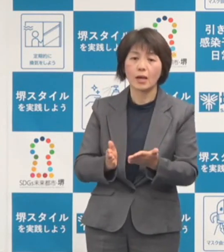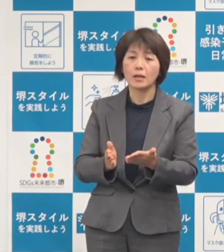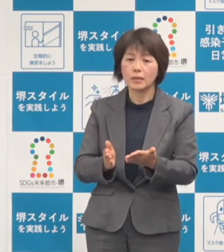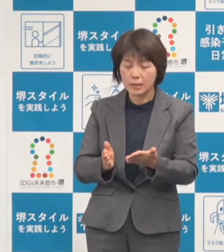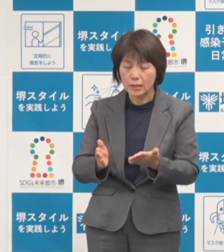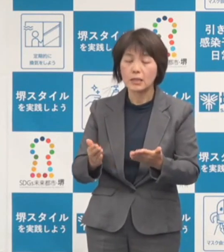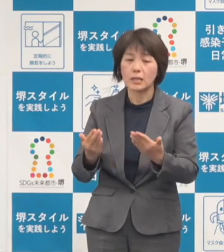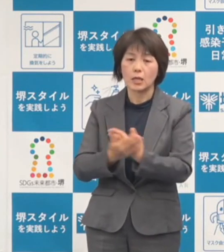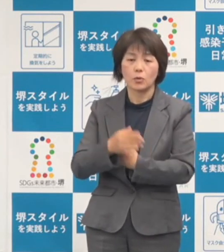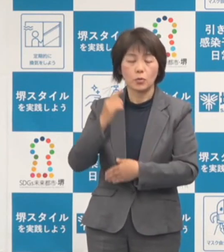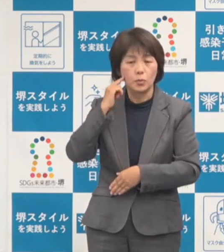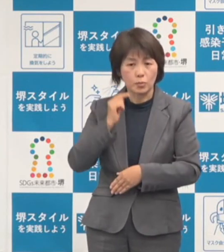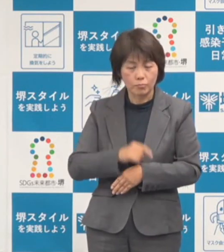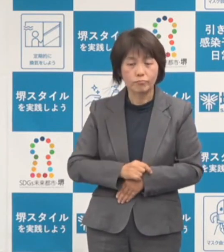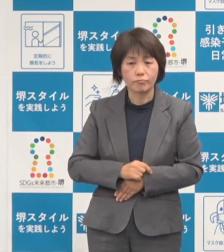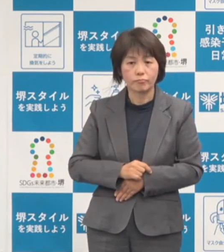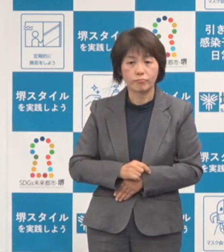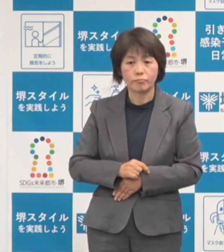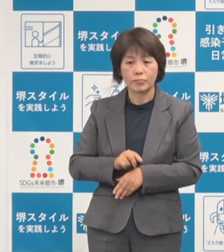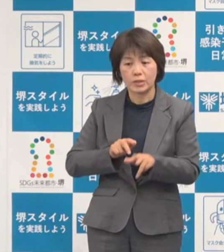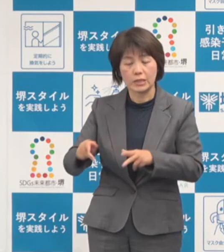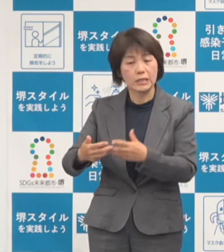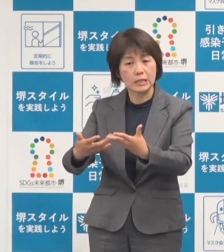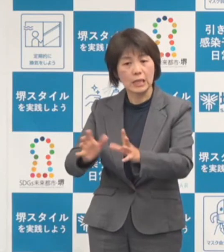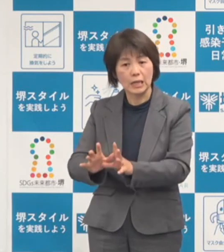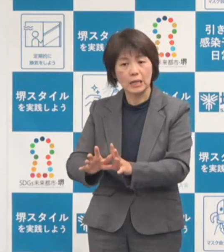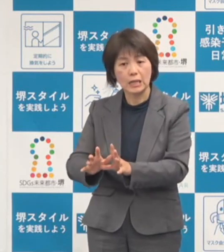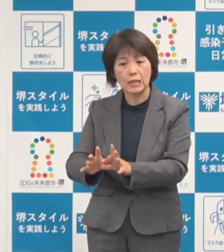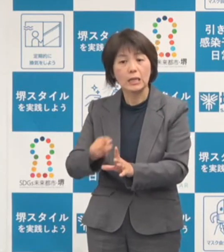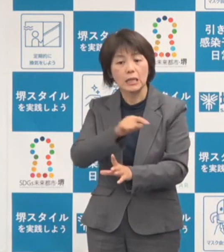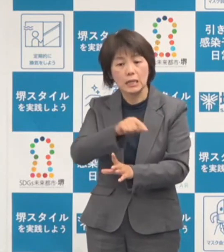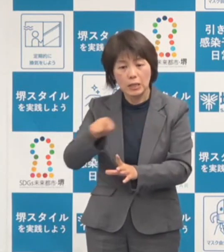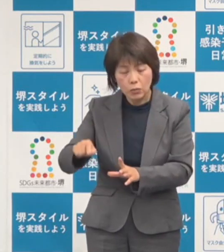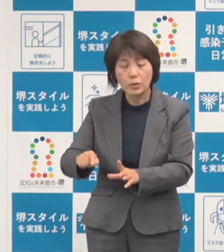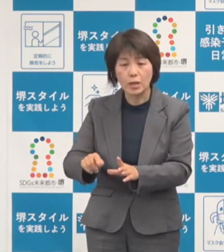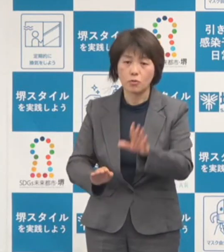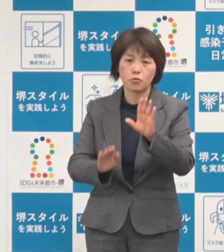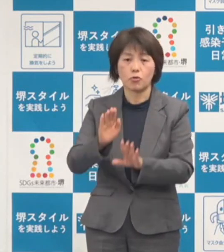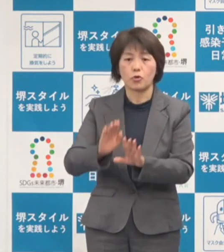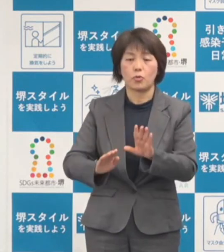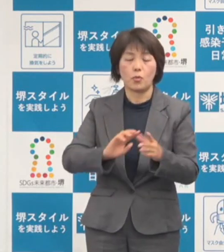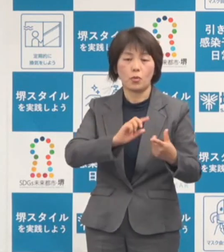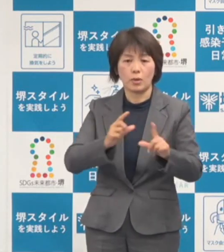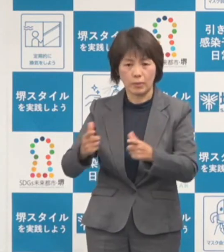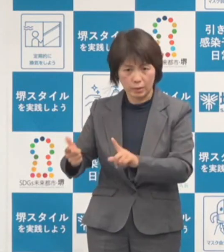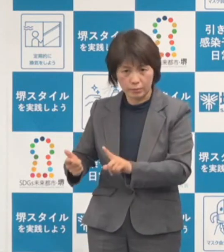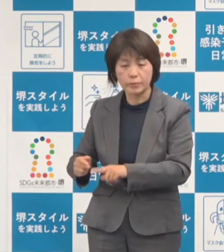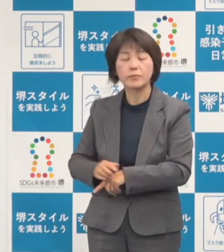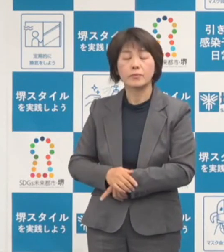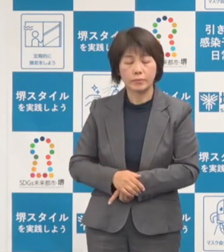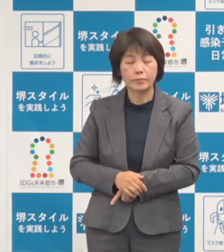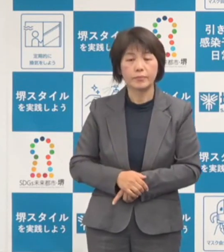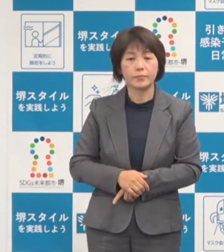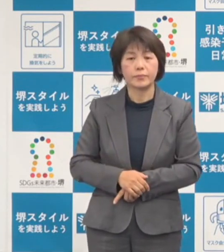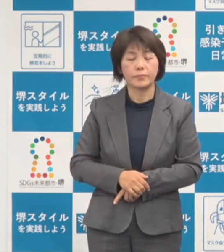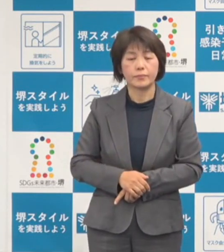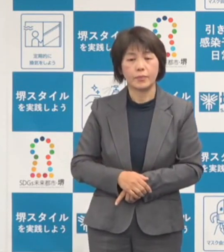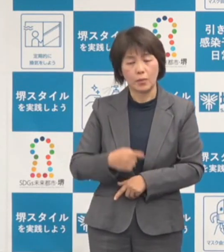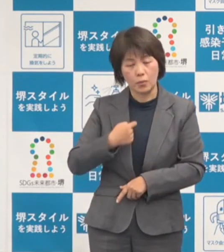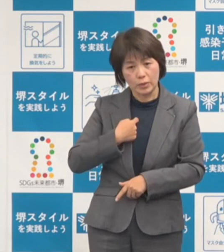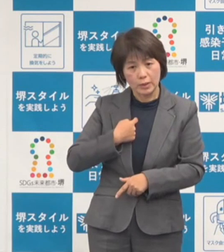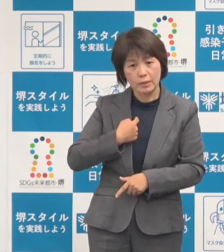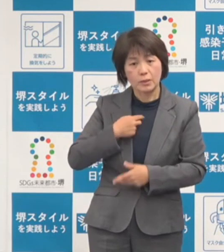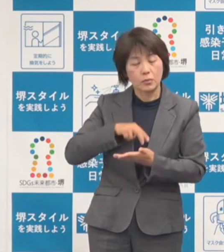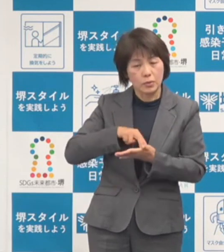。自治体によって状況も異なるでしょうし、はい、ただ私自身